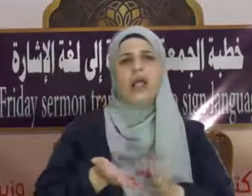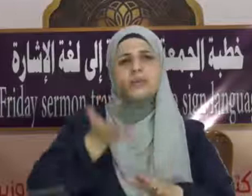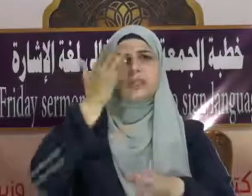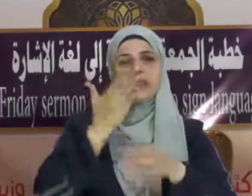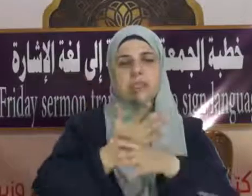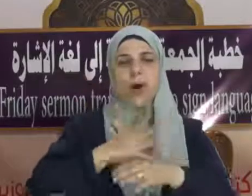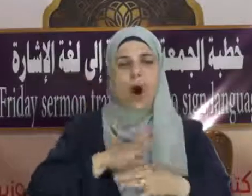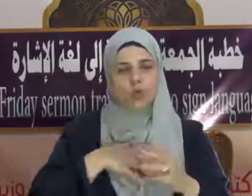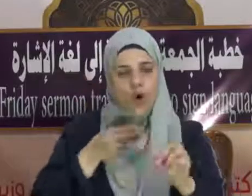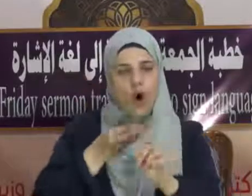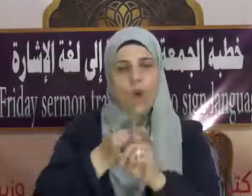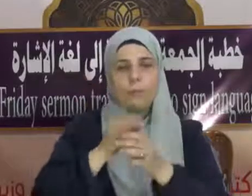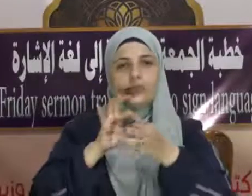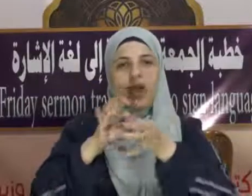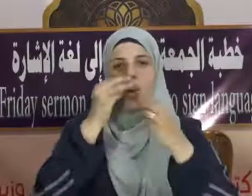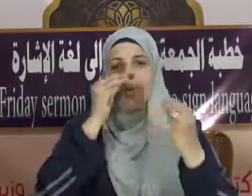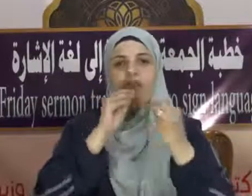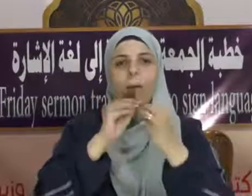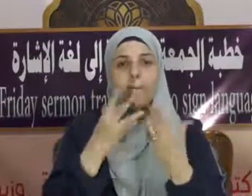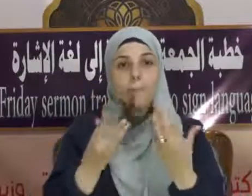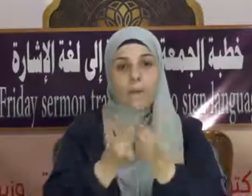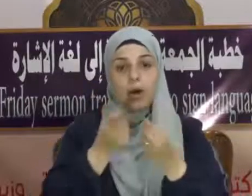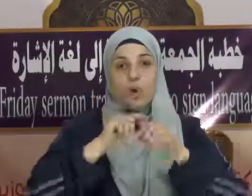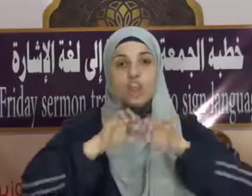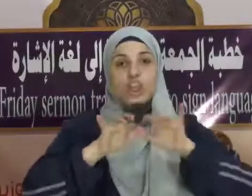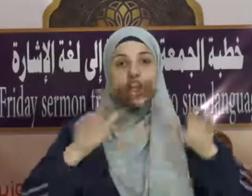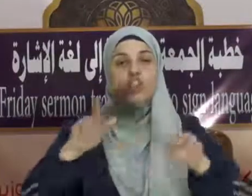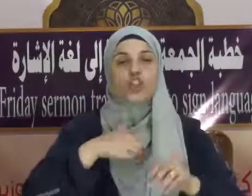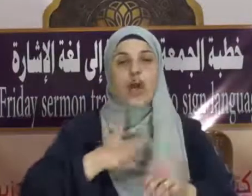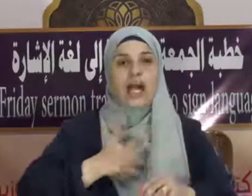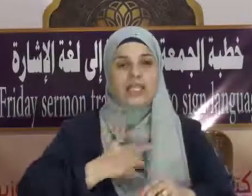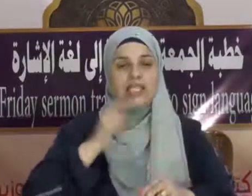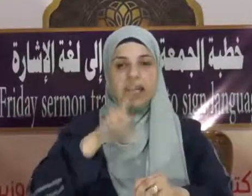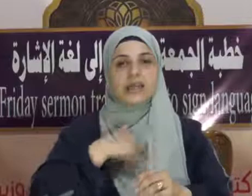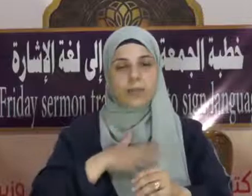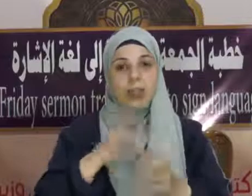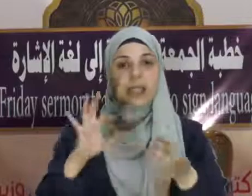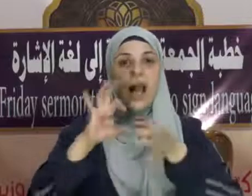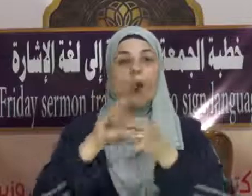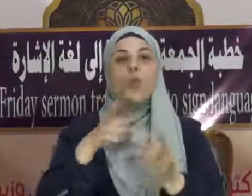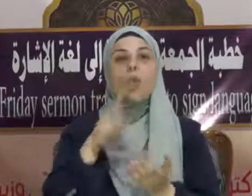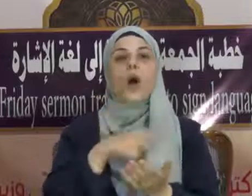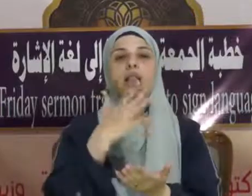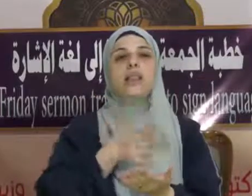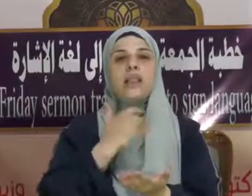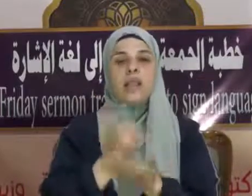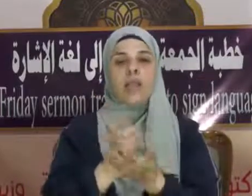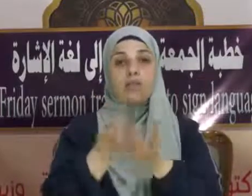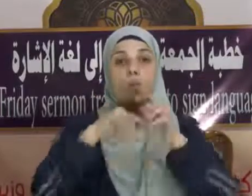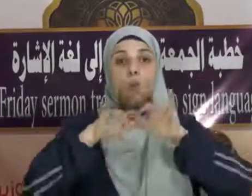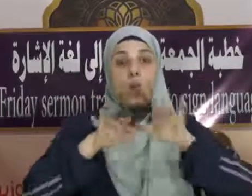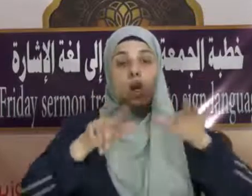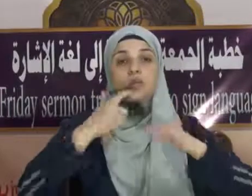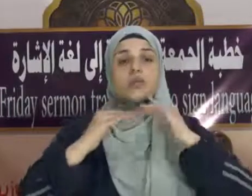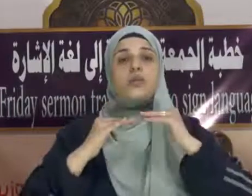أواصر المحبة والألفة وتشيع روح التعاون والتكافل وتنشر